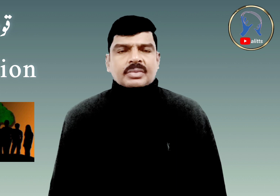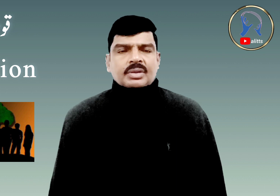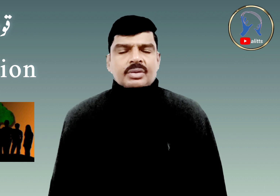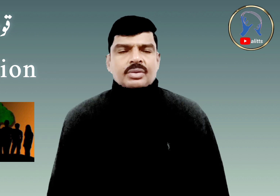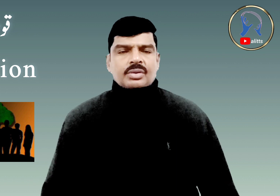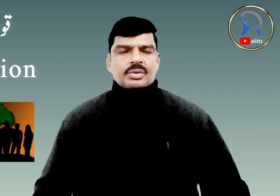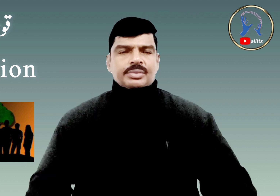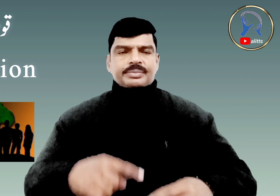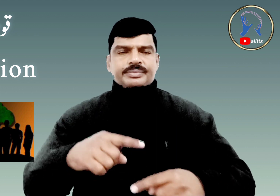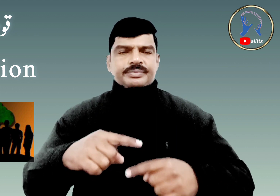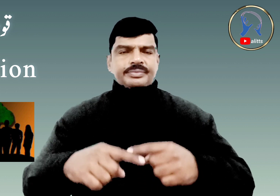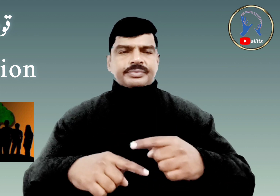कौम।